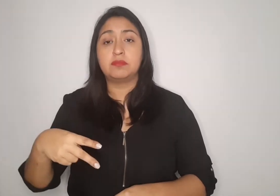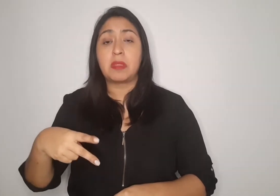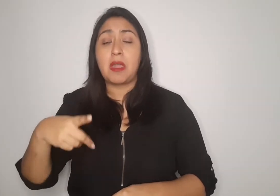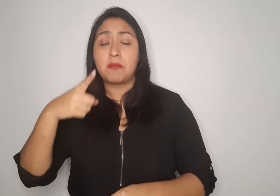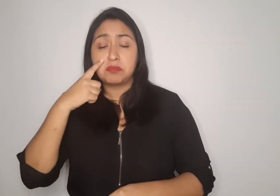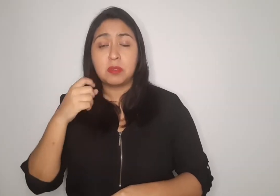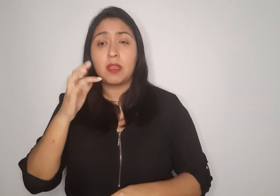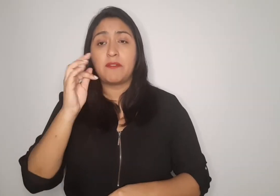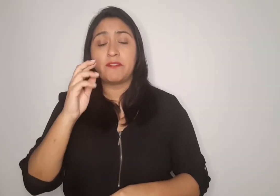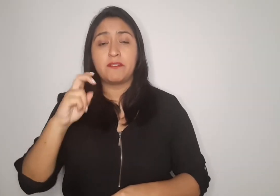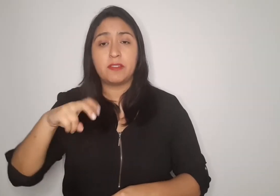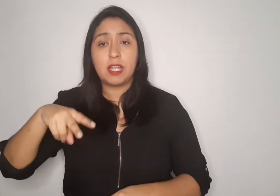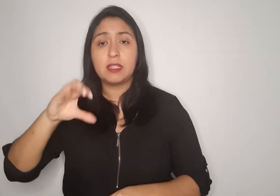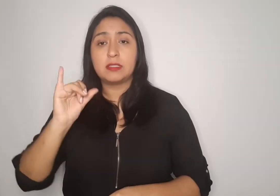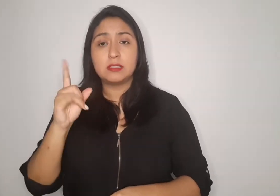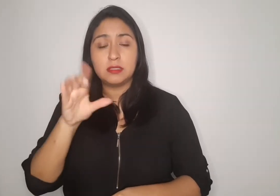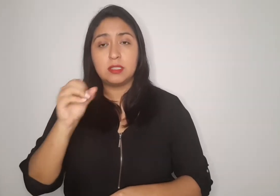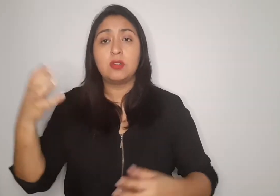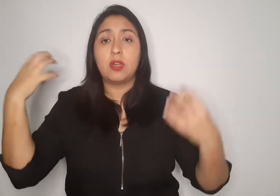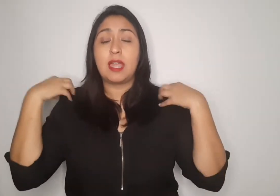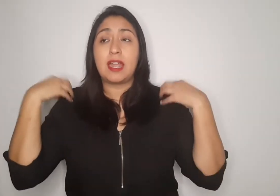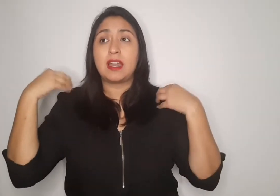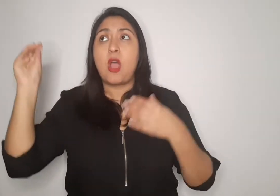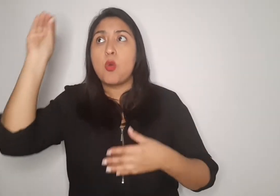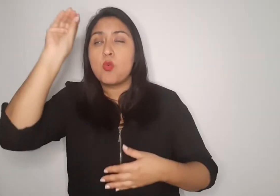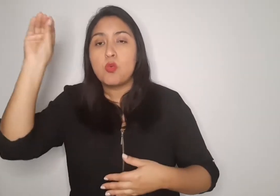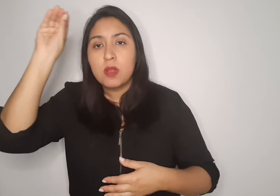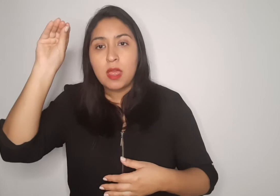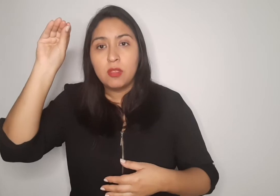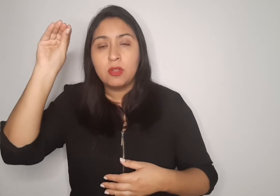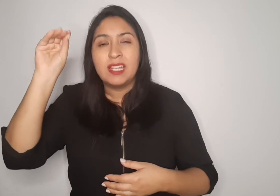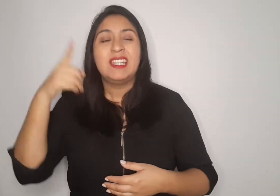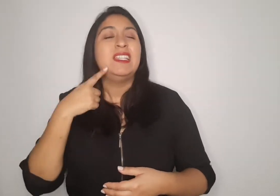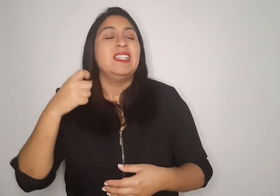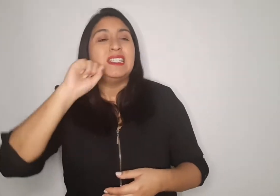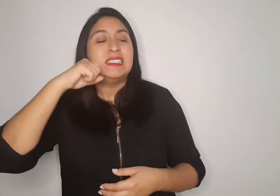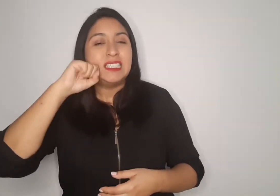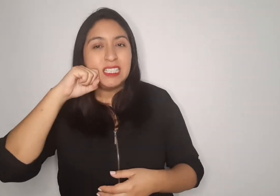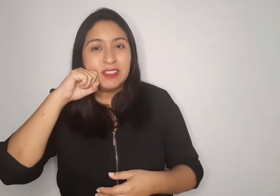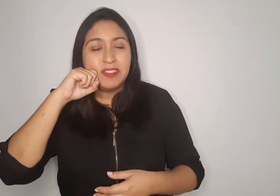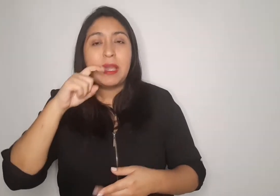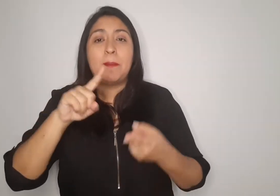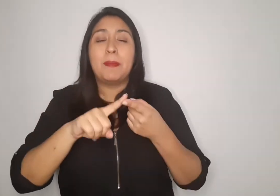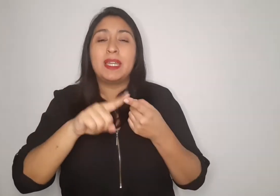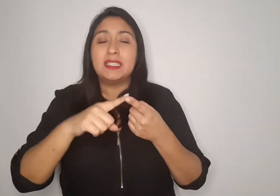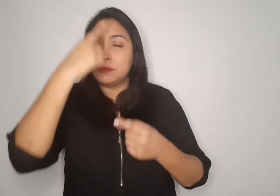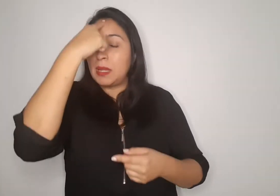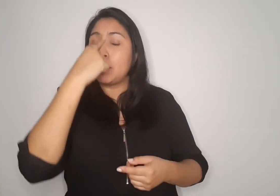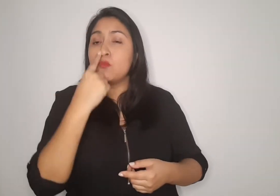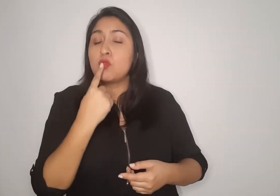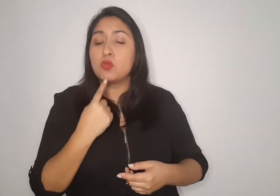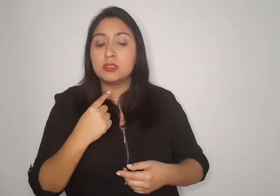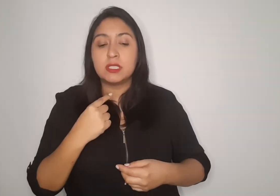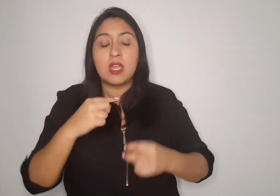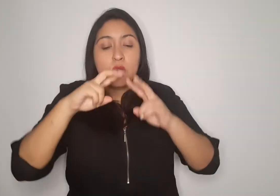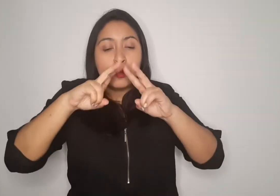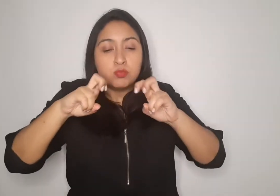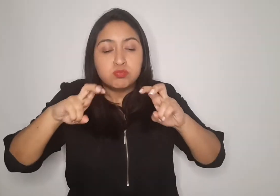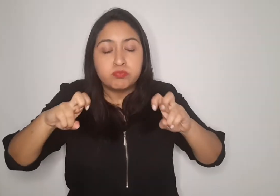para ustedes como comunidad mapuche estar en un museo arqueológico? Bueno,